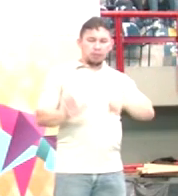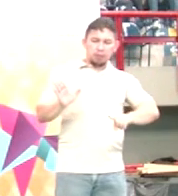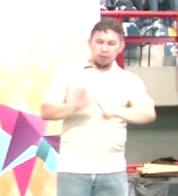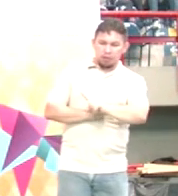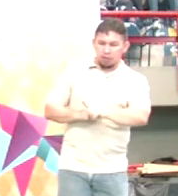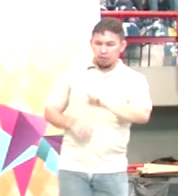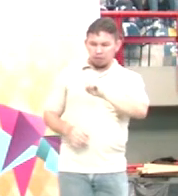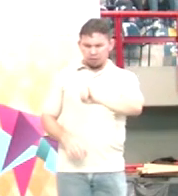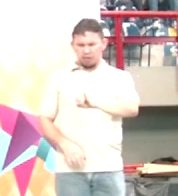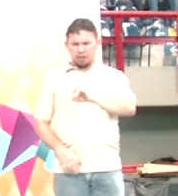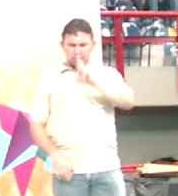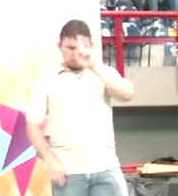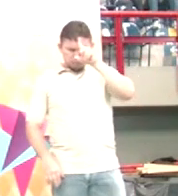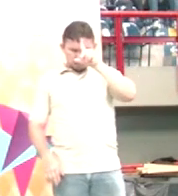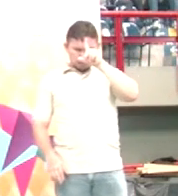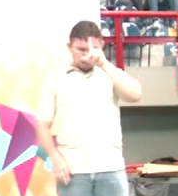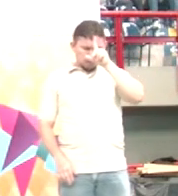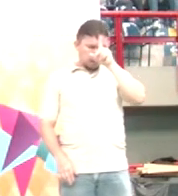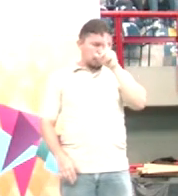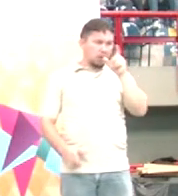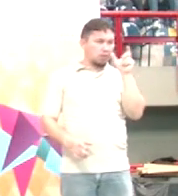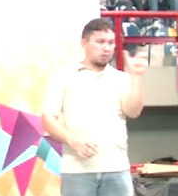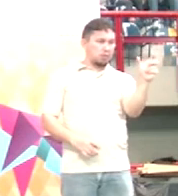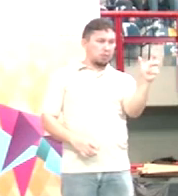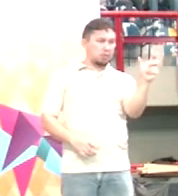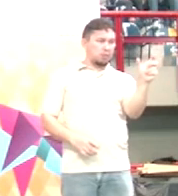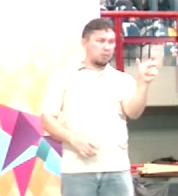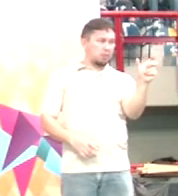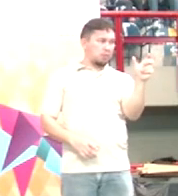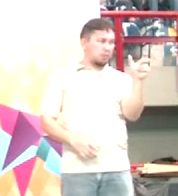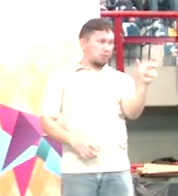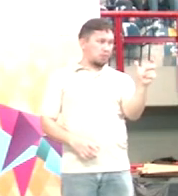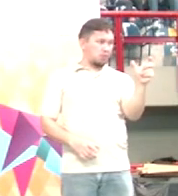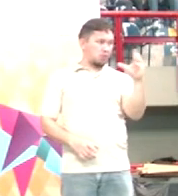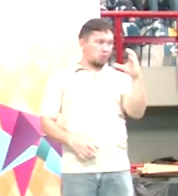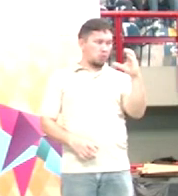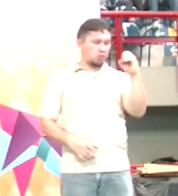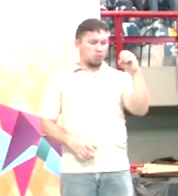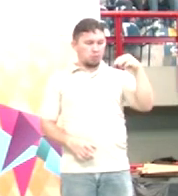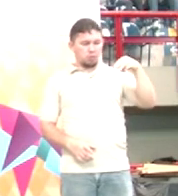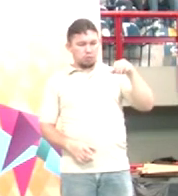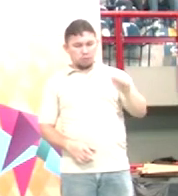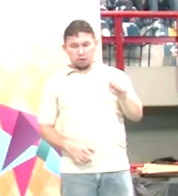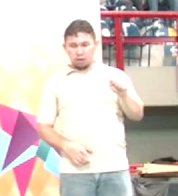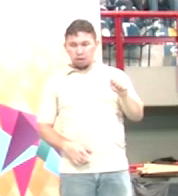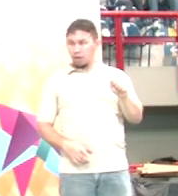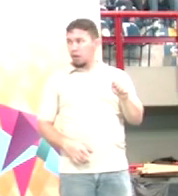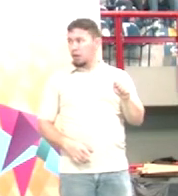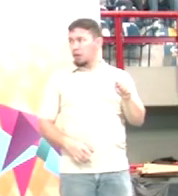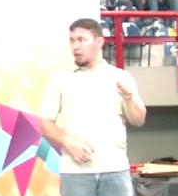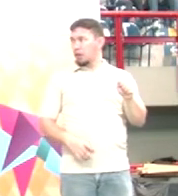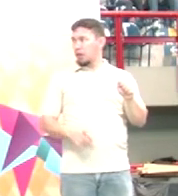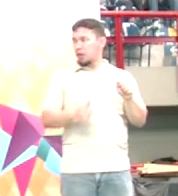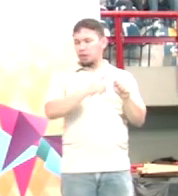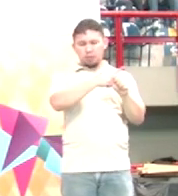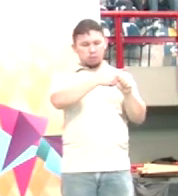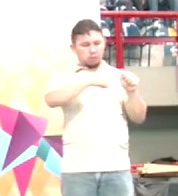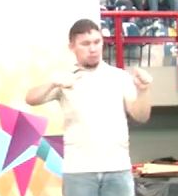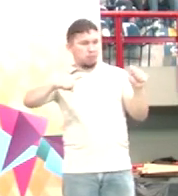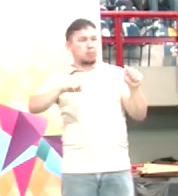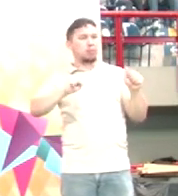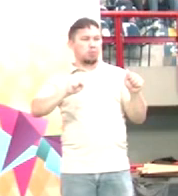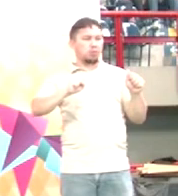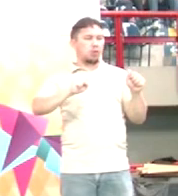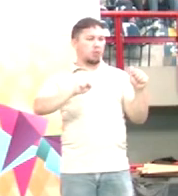palavra, posso fazer isso? Eu como pão, ele botou coma. Um único traço,